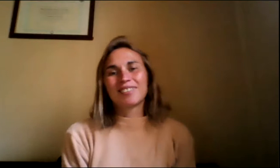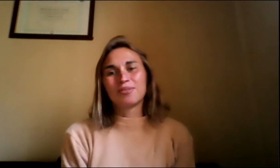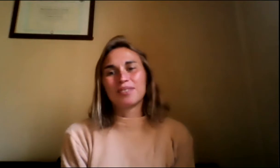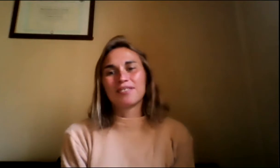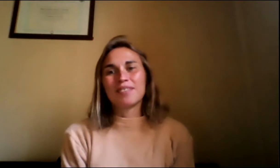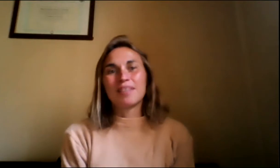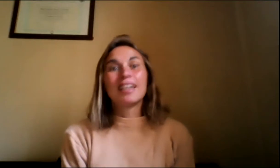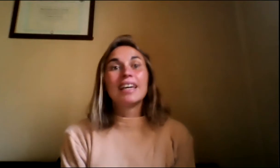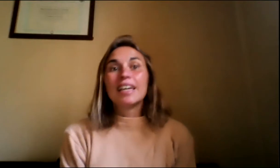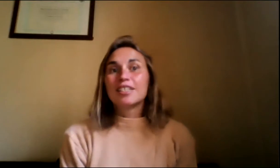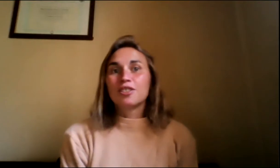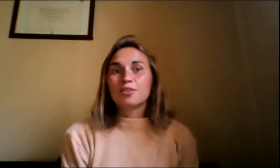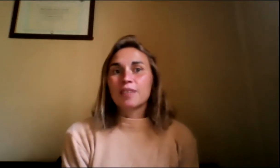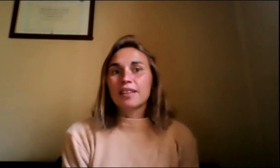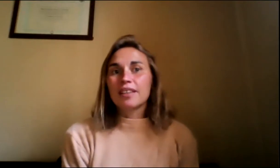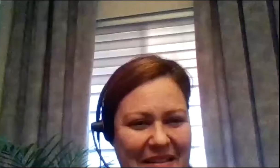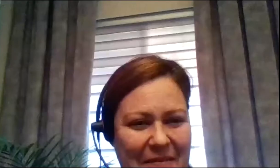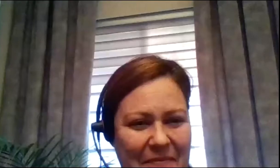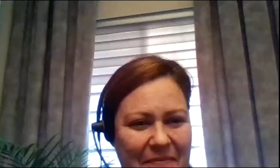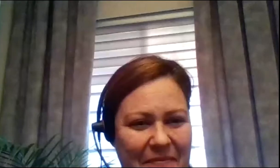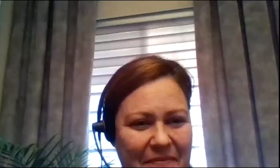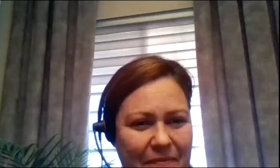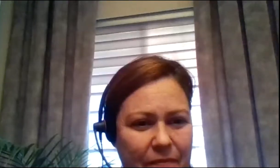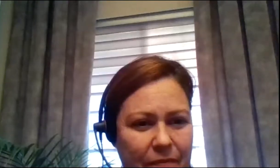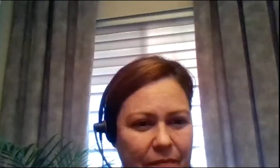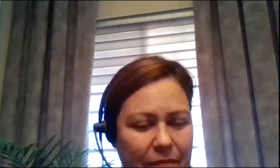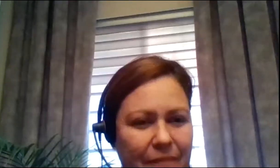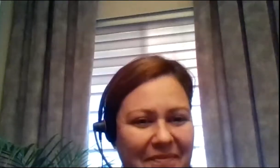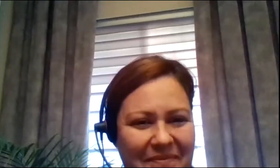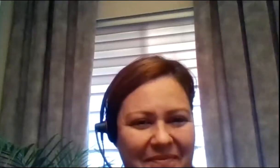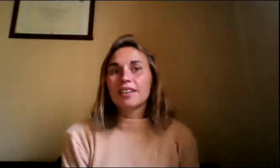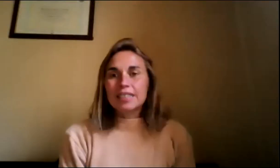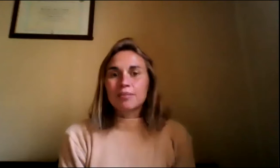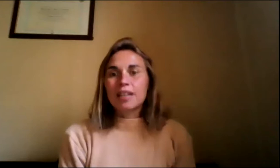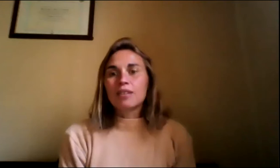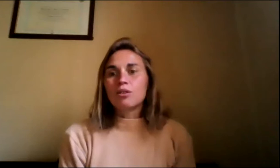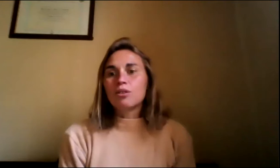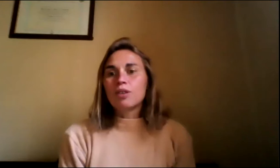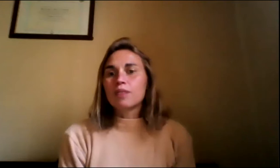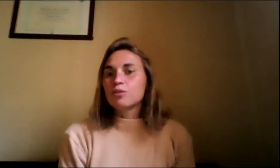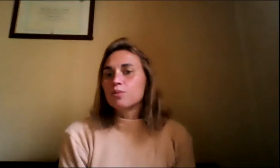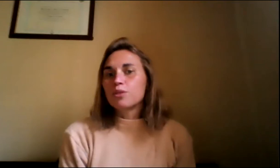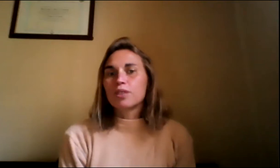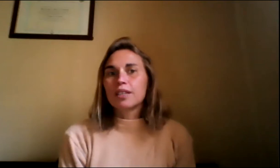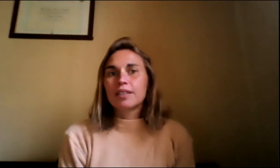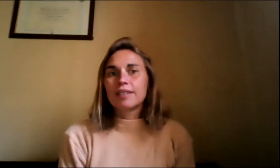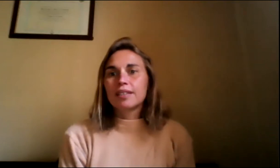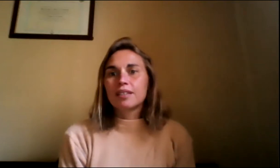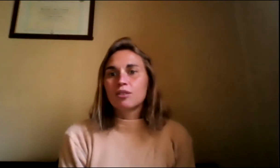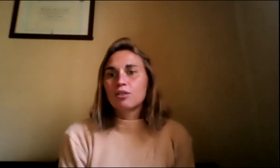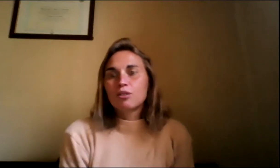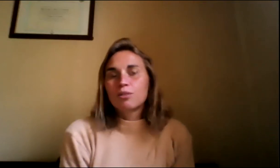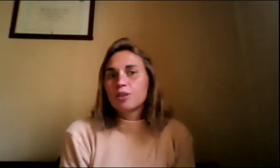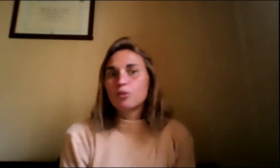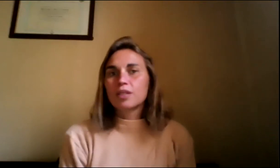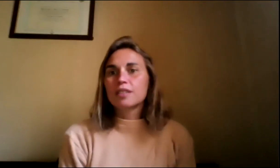en el máster con tu TFM. Gracias. Si os parece, nada, le damos paso a Esther, ¿vale? Y luego hacemos un poco